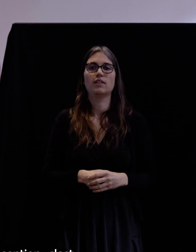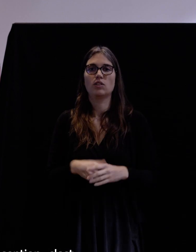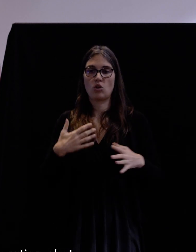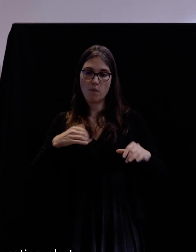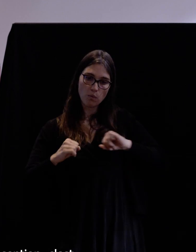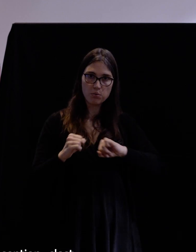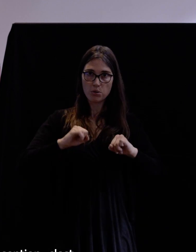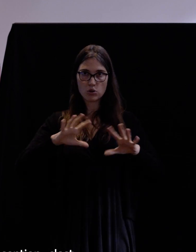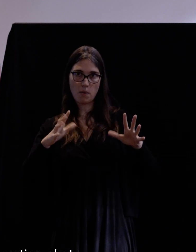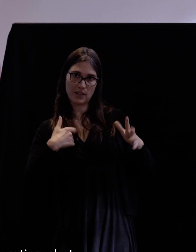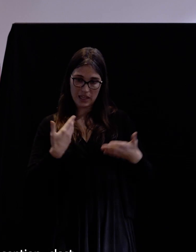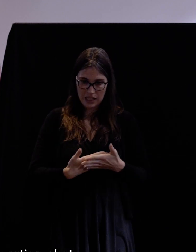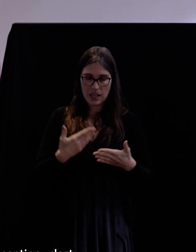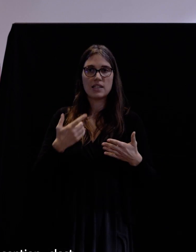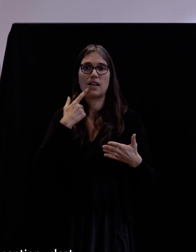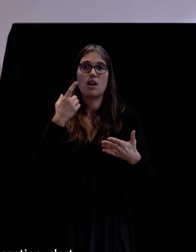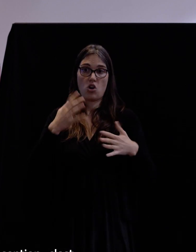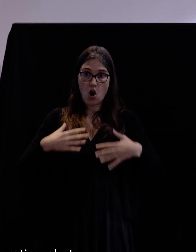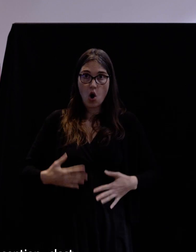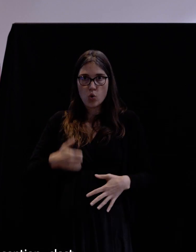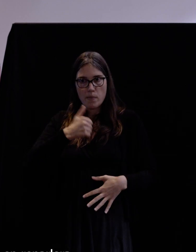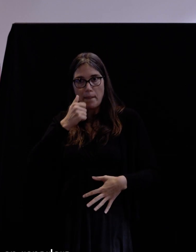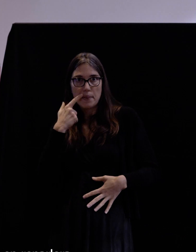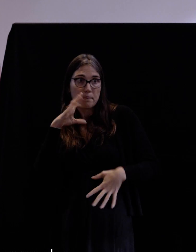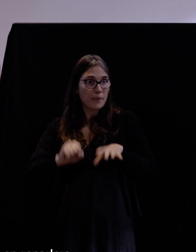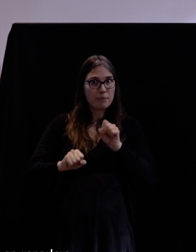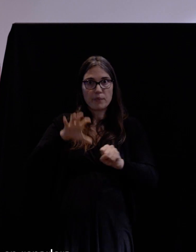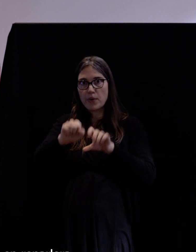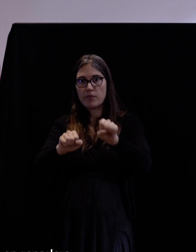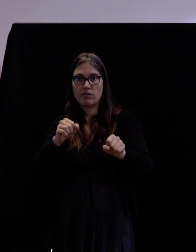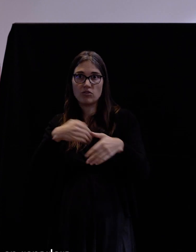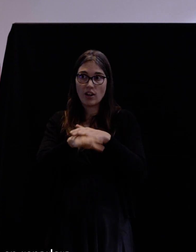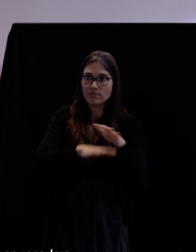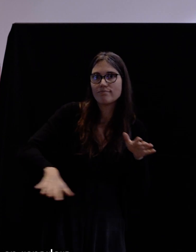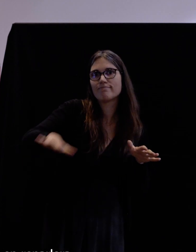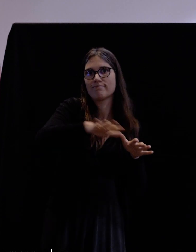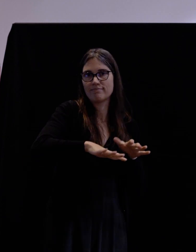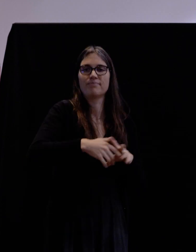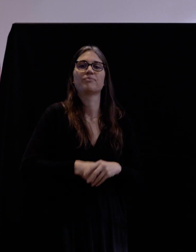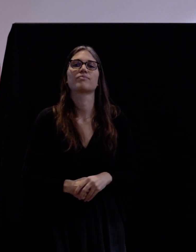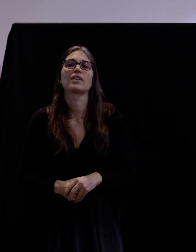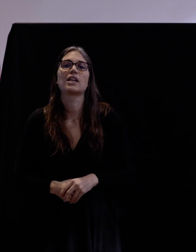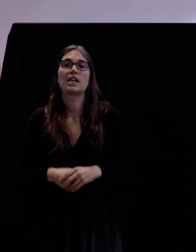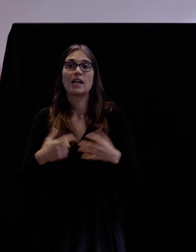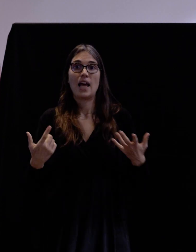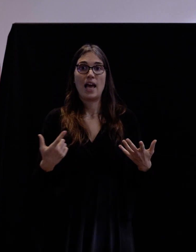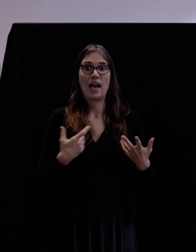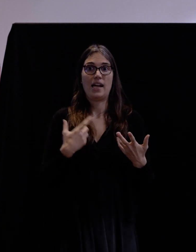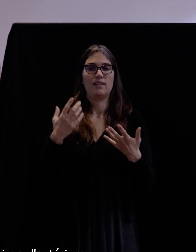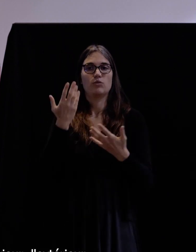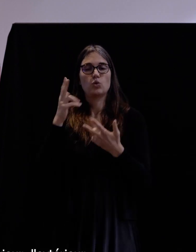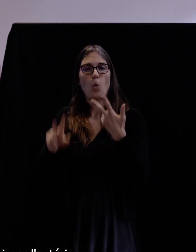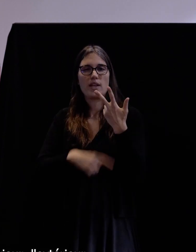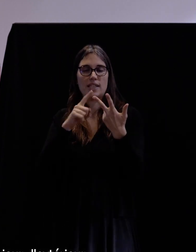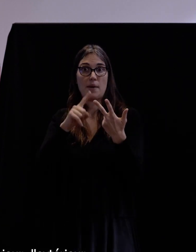c'est la proprioception, donc c'est la perception du corps dans l'espace, et David Brown vous en reparlera beaucoup mieux que moi demain. Et puis l'extéroception,